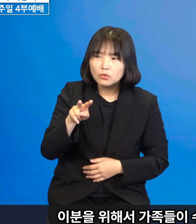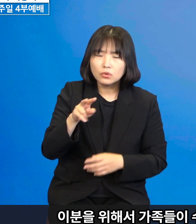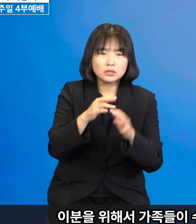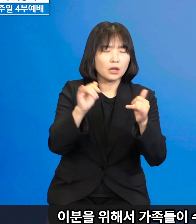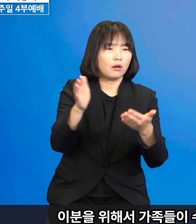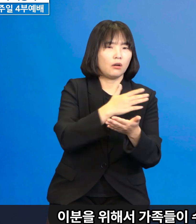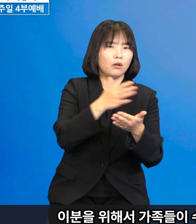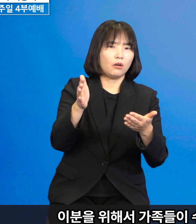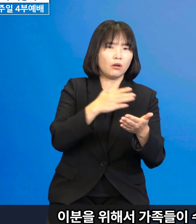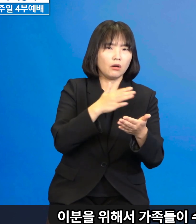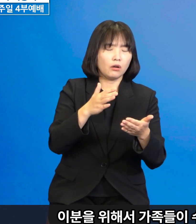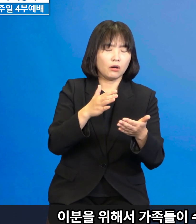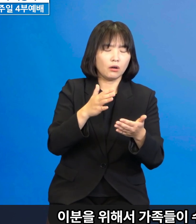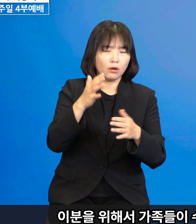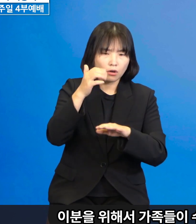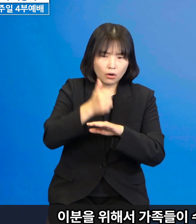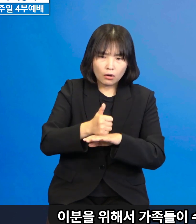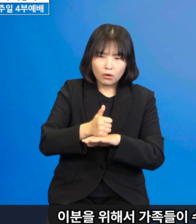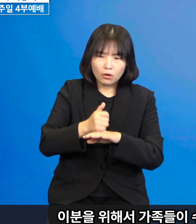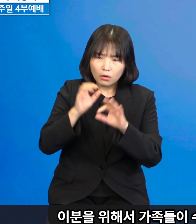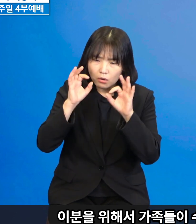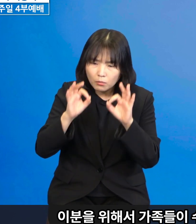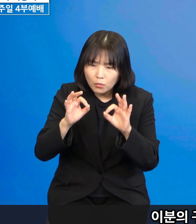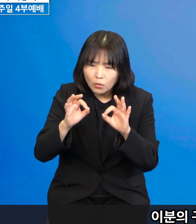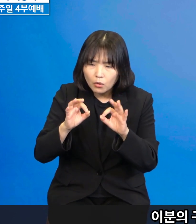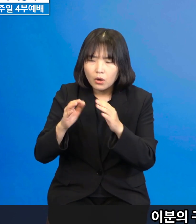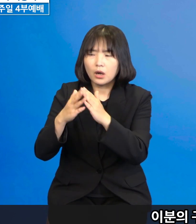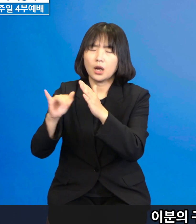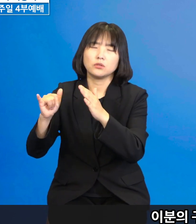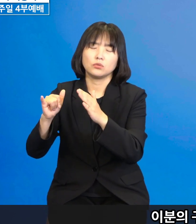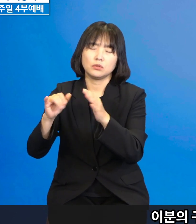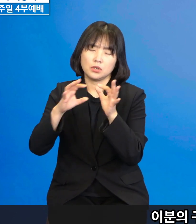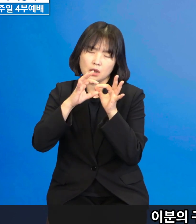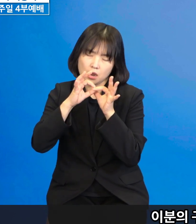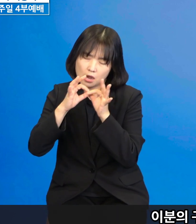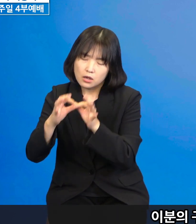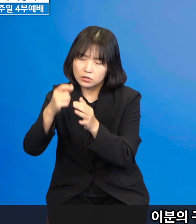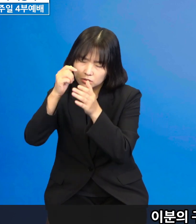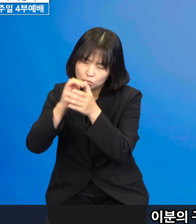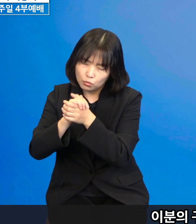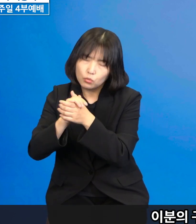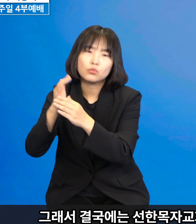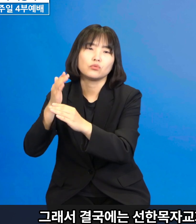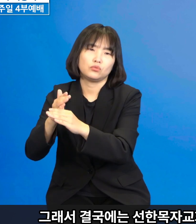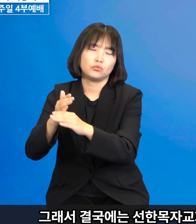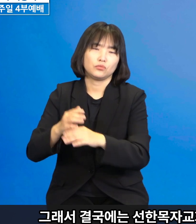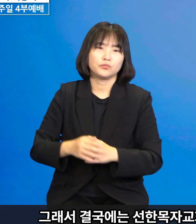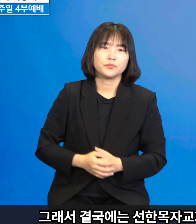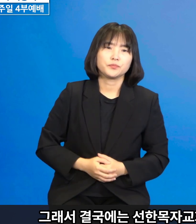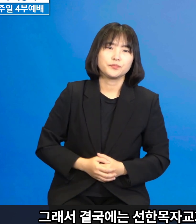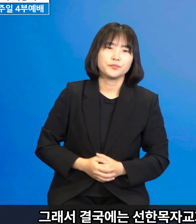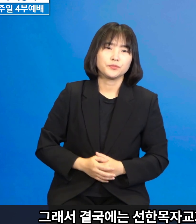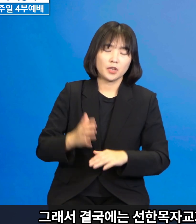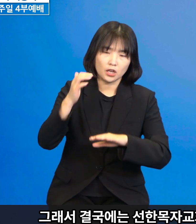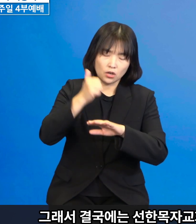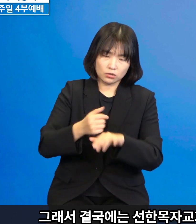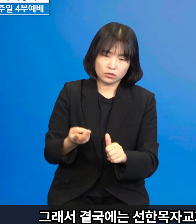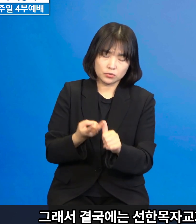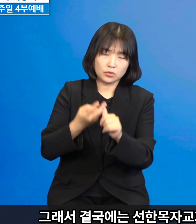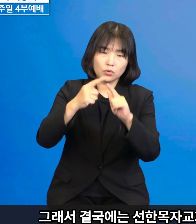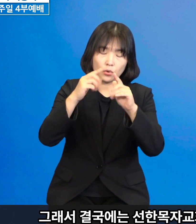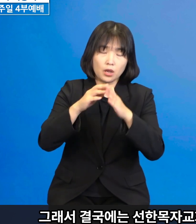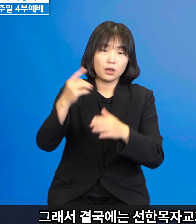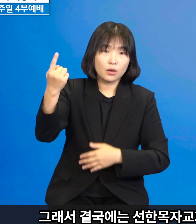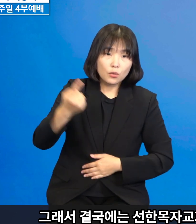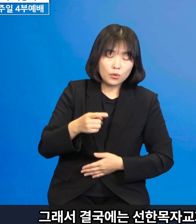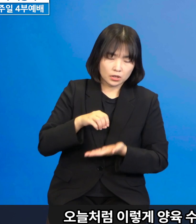이분을 위하여서 가족들이 수년을 기도하고 있었던 겁니다. 이분의 구원을 위하여. 그래서 결국엔 선한 목적에 와서